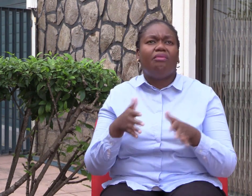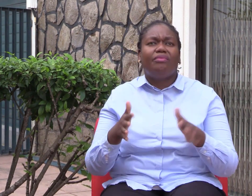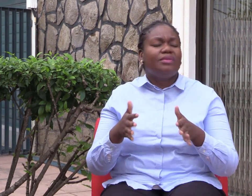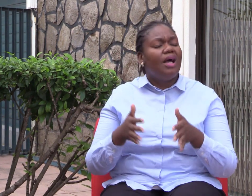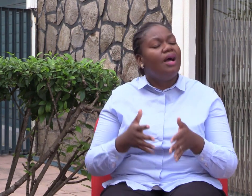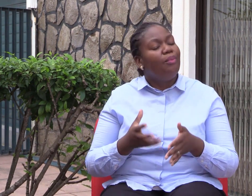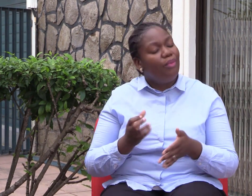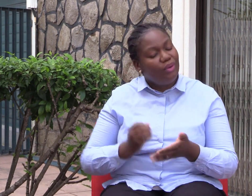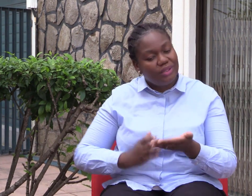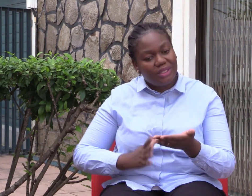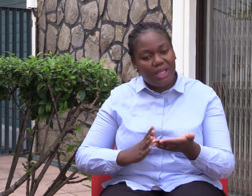alto. E